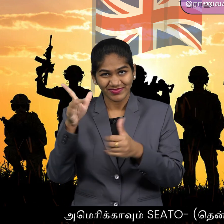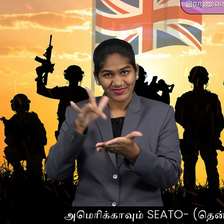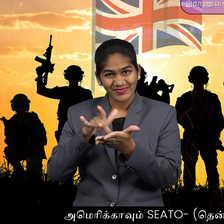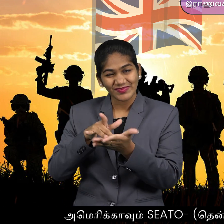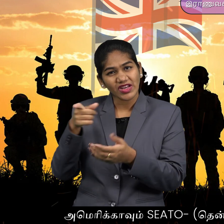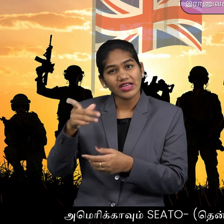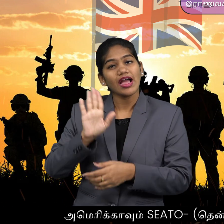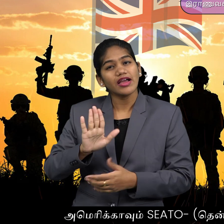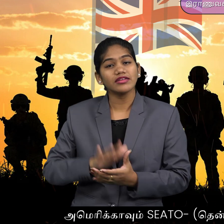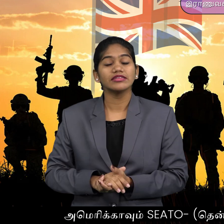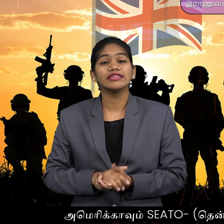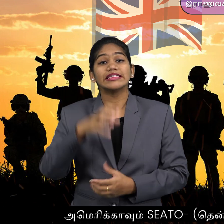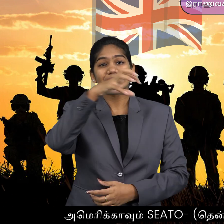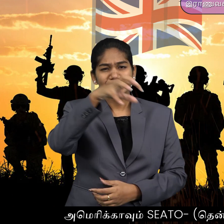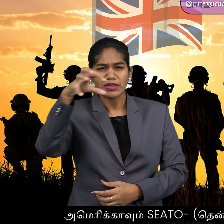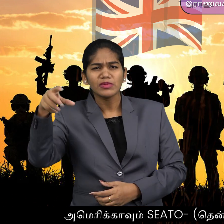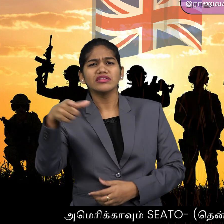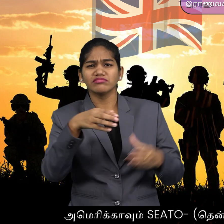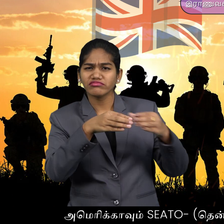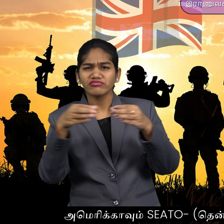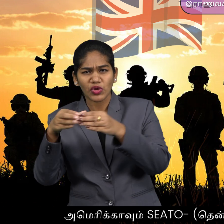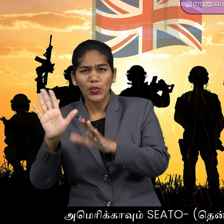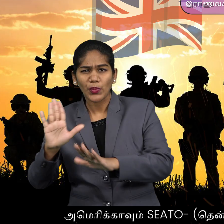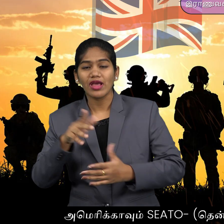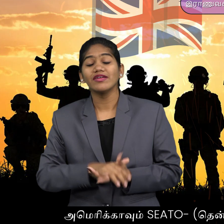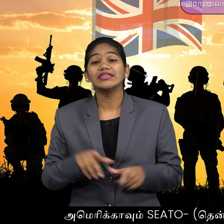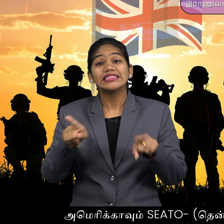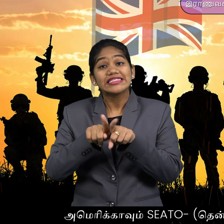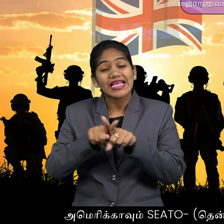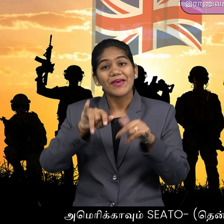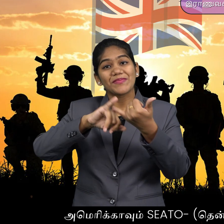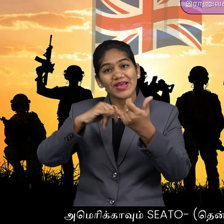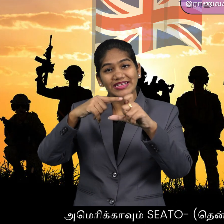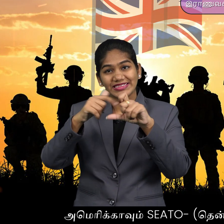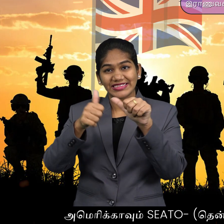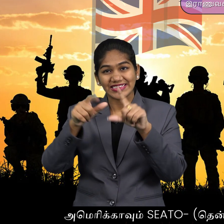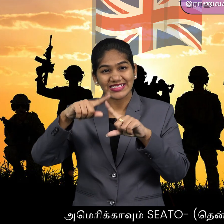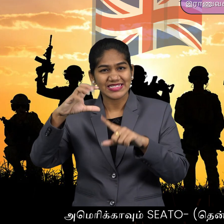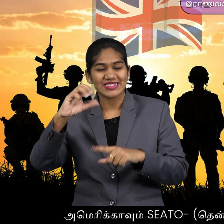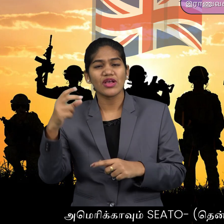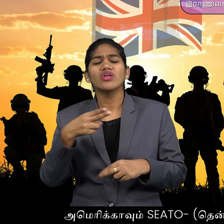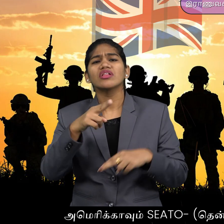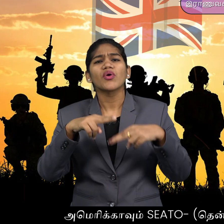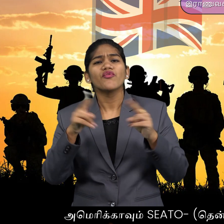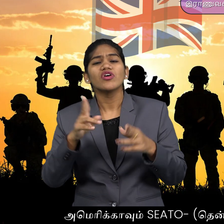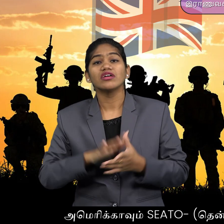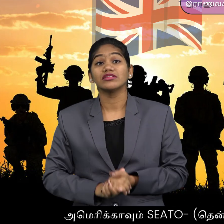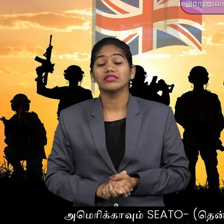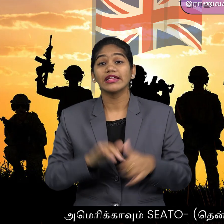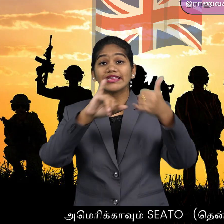அமெரிக்காவும் சீட்டோ, அதாவது தென்கிழக்கு ஆசிய ஒப்பந்த அமைப்பு,